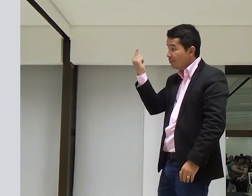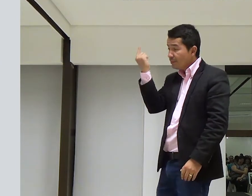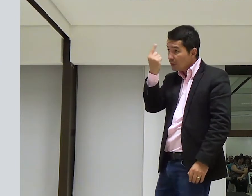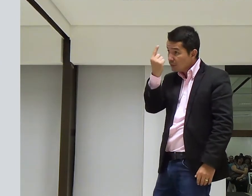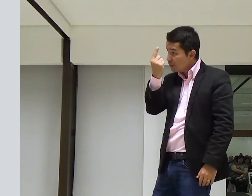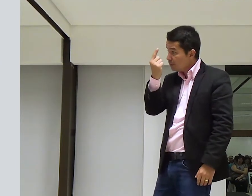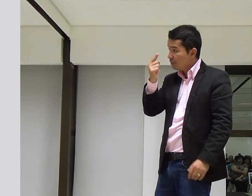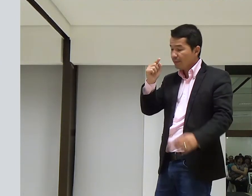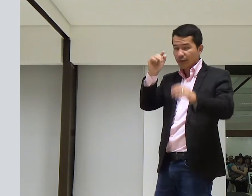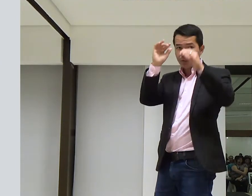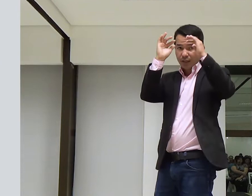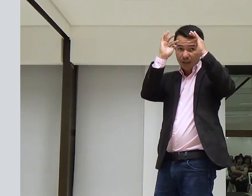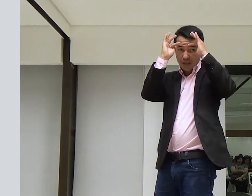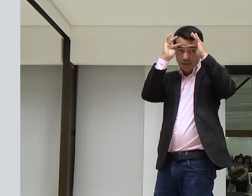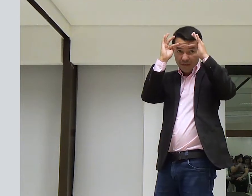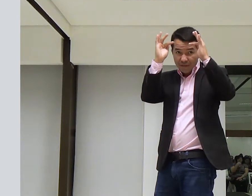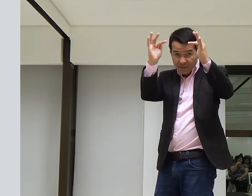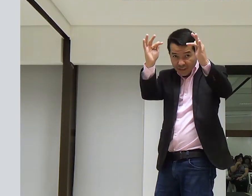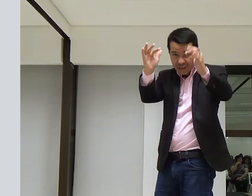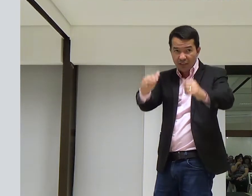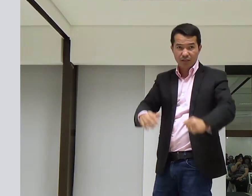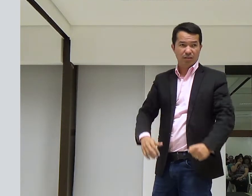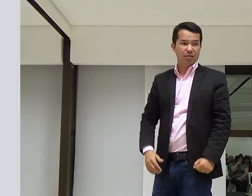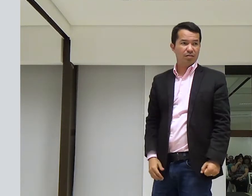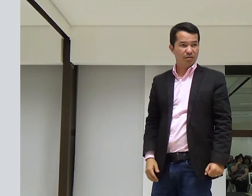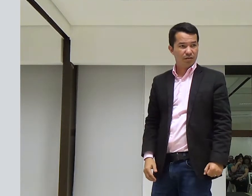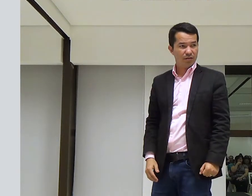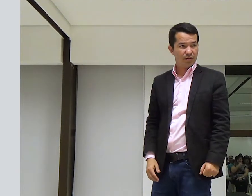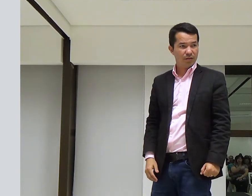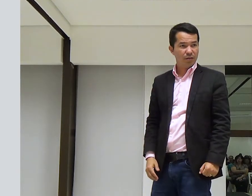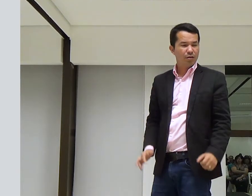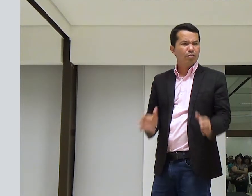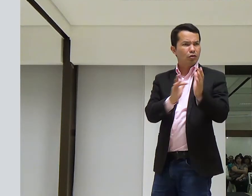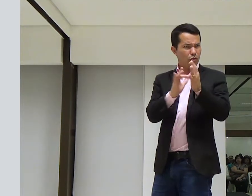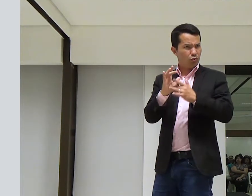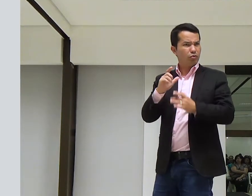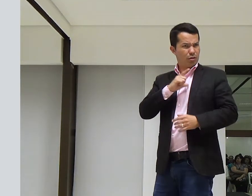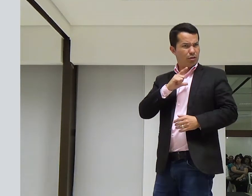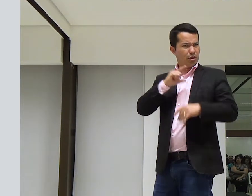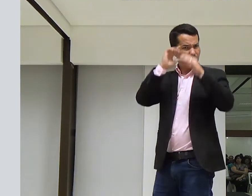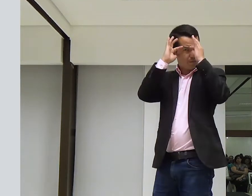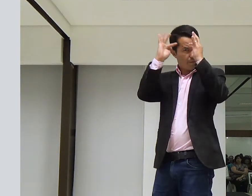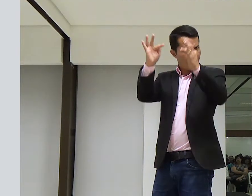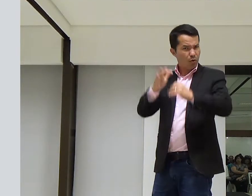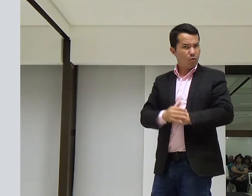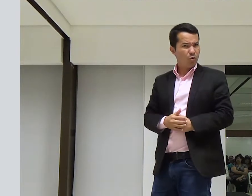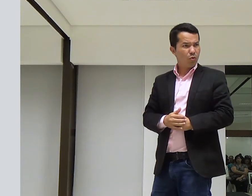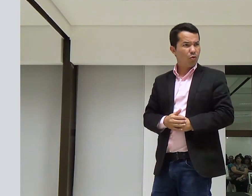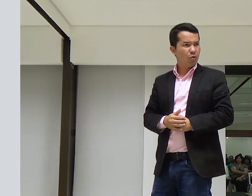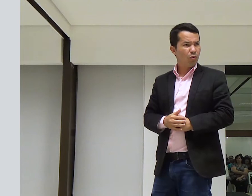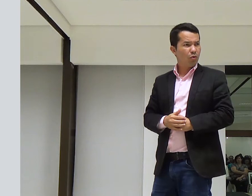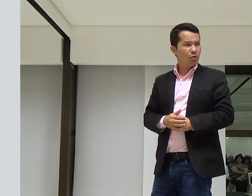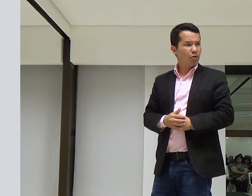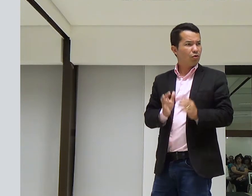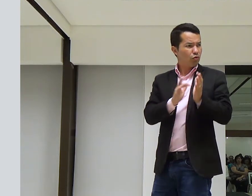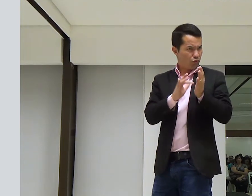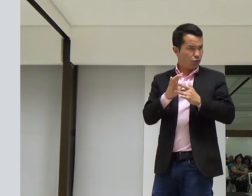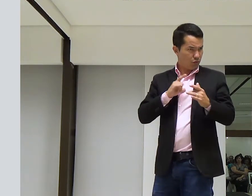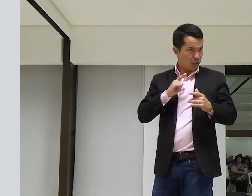aprender de Jesus. Essa é a primeira coisa, a fidelidade. Jesus era fiel?